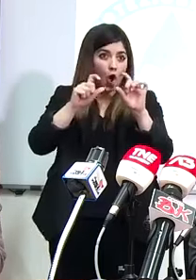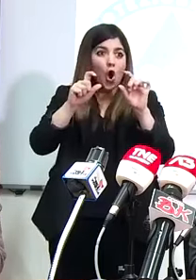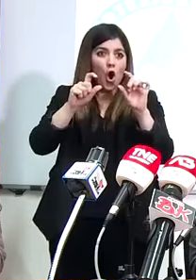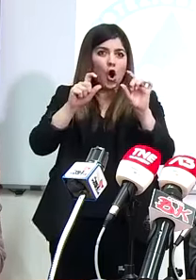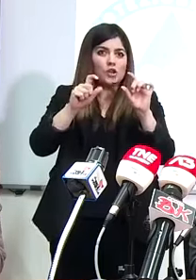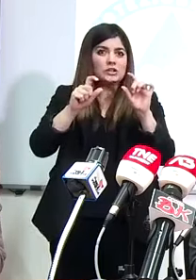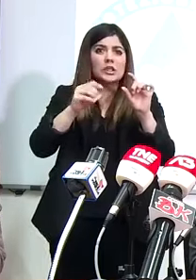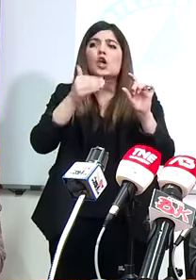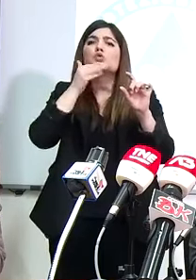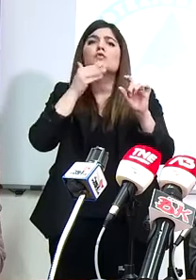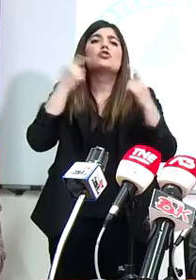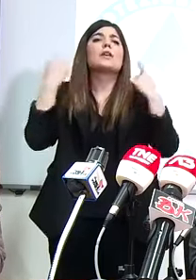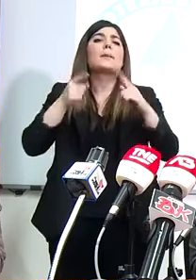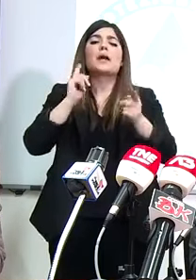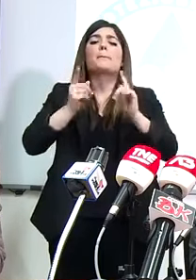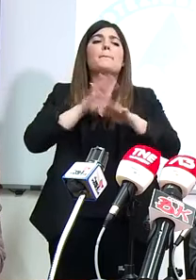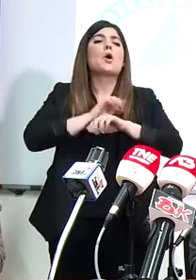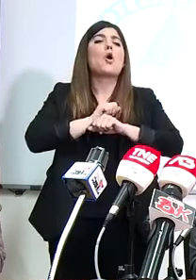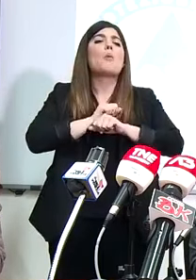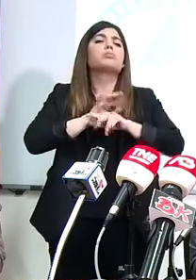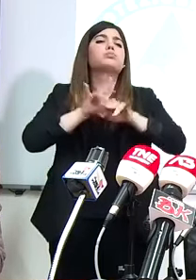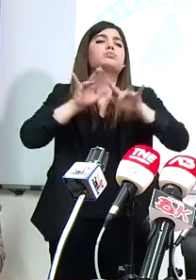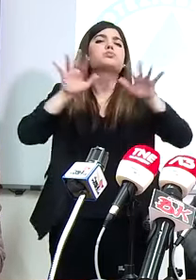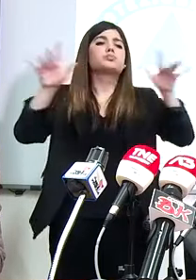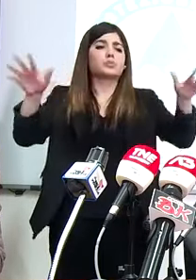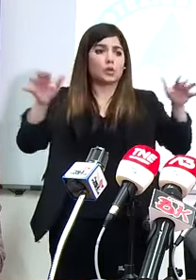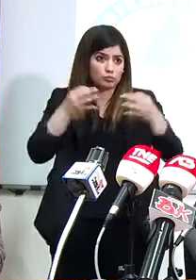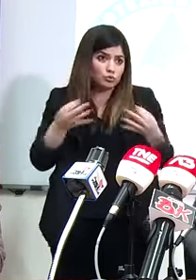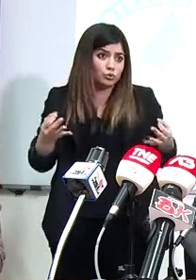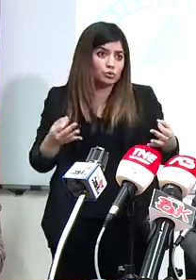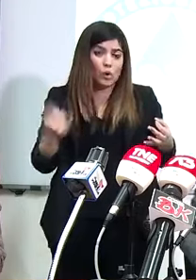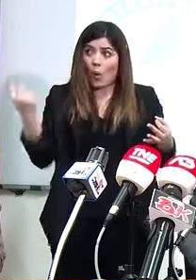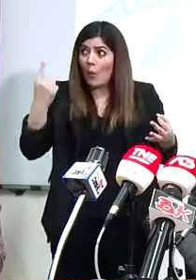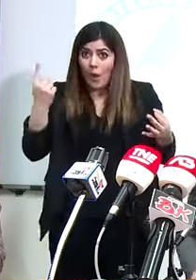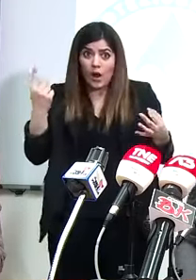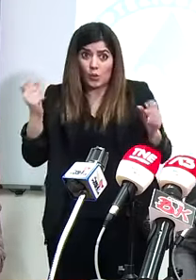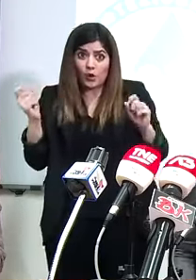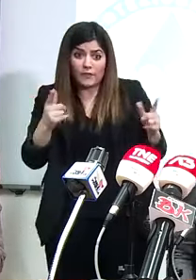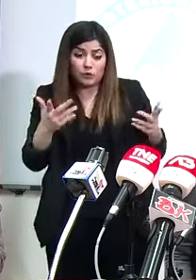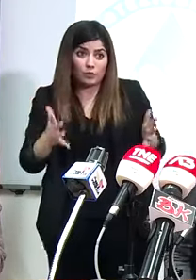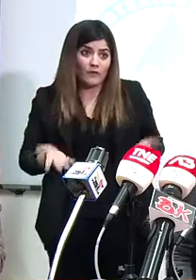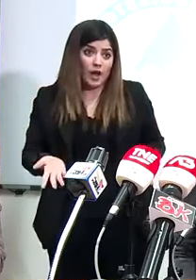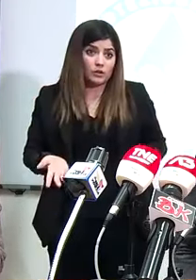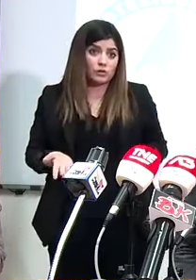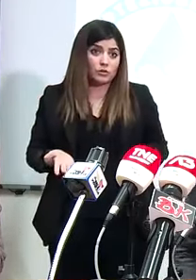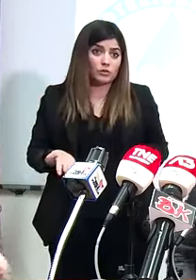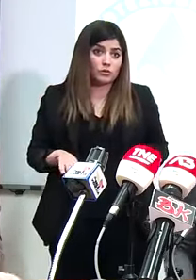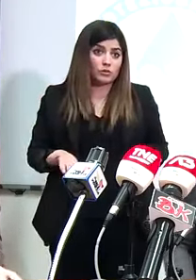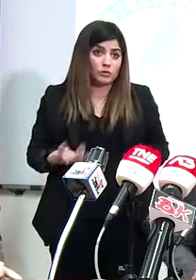israeliani o no italiano gliel'avrà vendute non a 9 milioni di abitanti